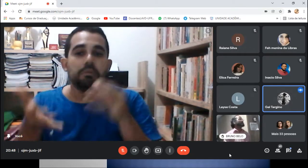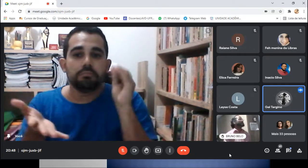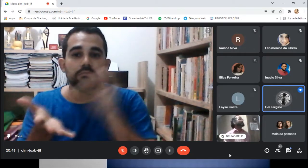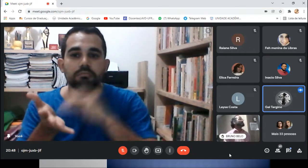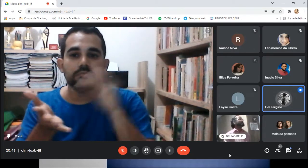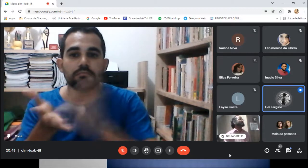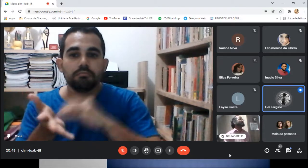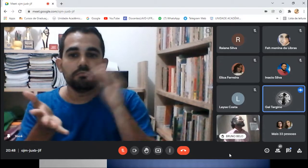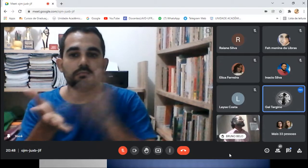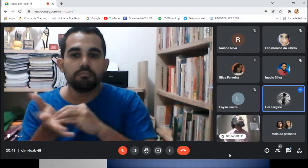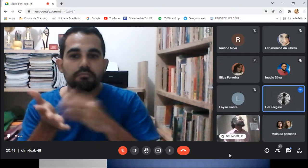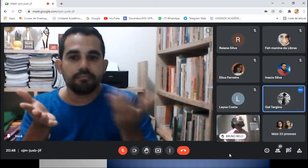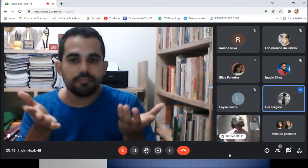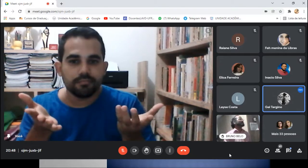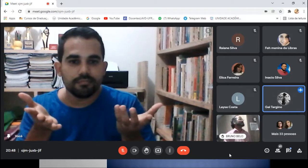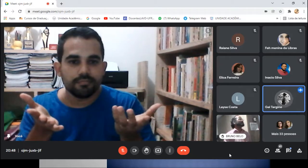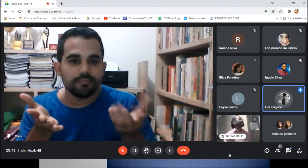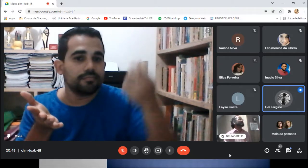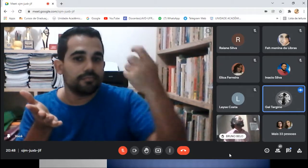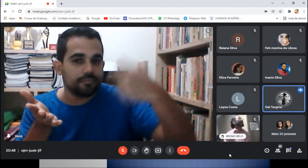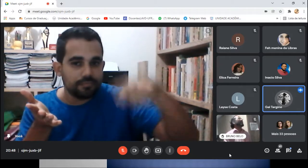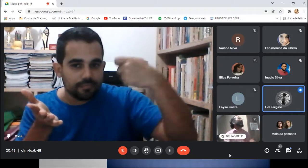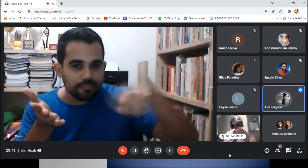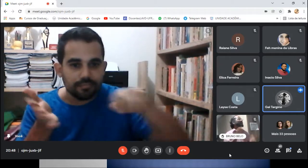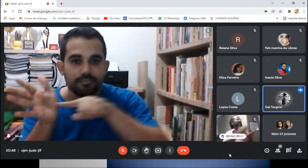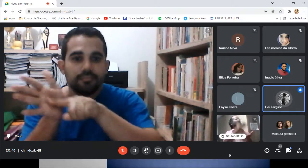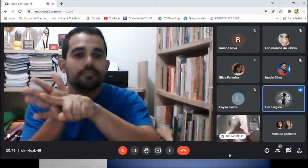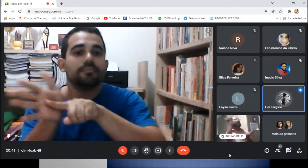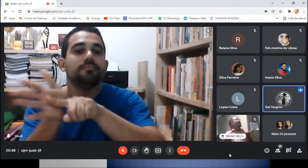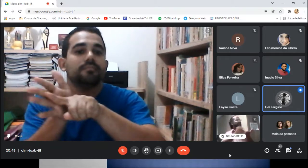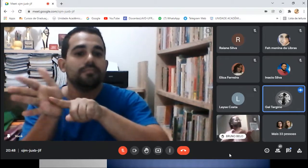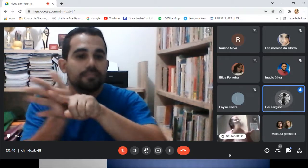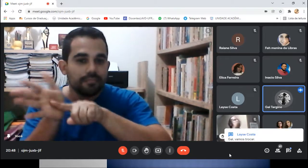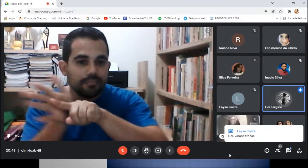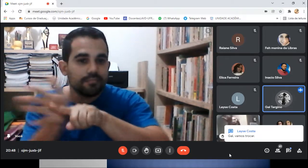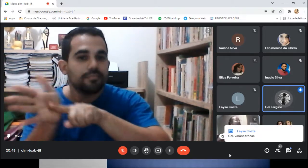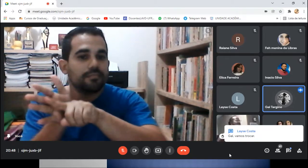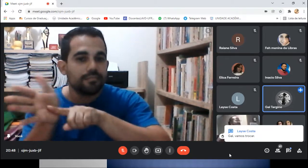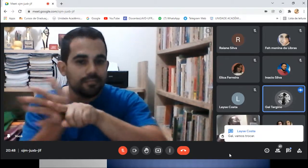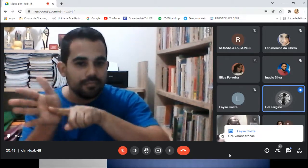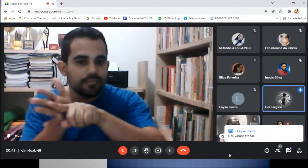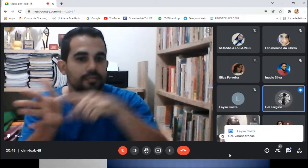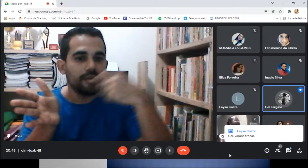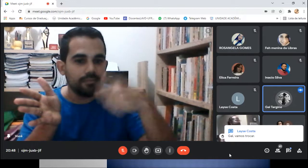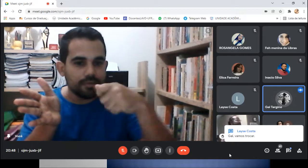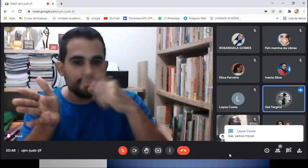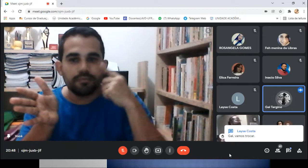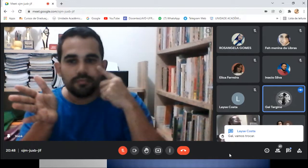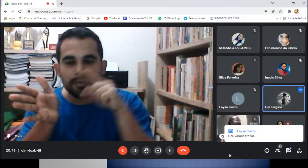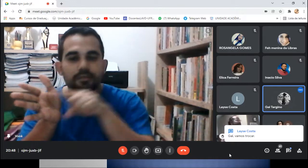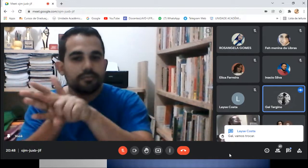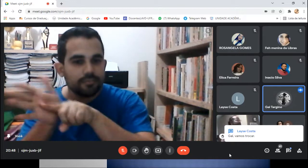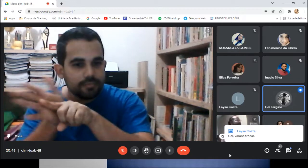língua oral. Mas na língua de sinais falta, porque não há essa entonação, essa classificação. Então, nós